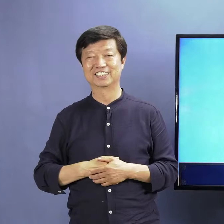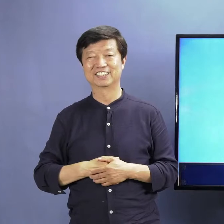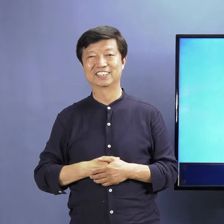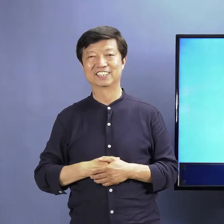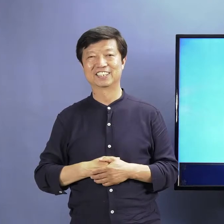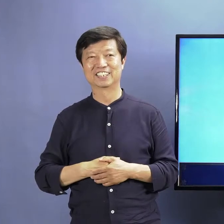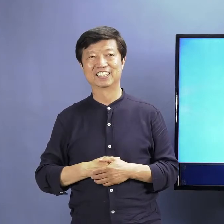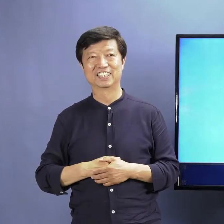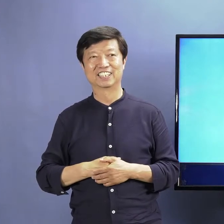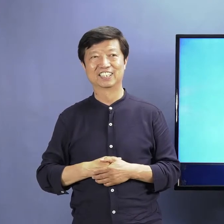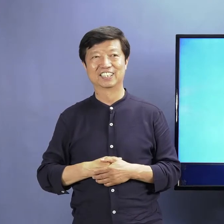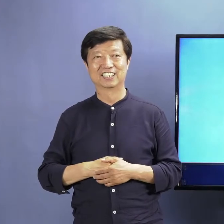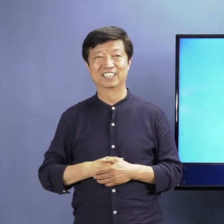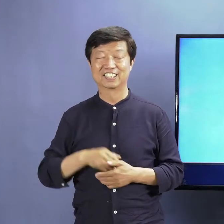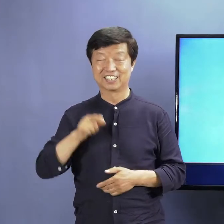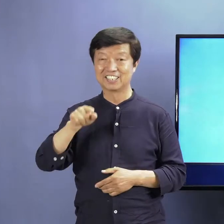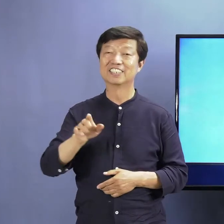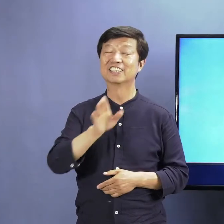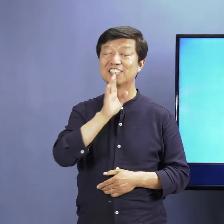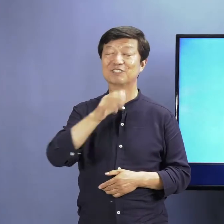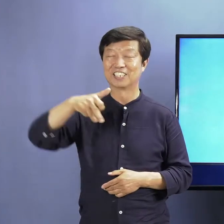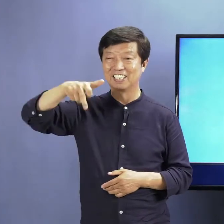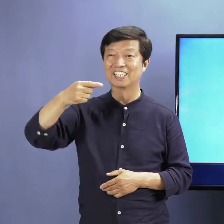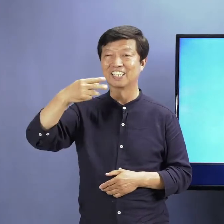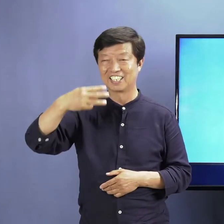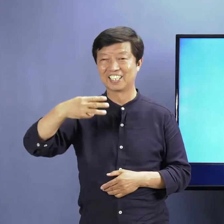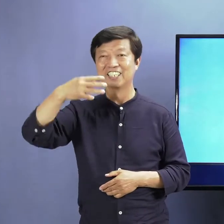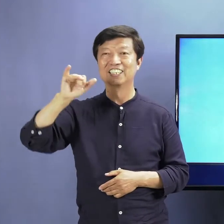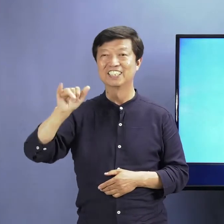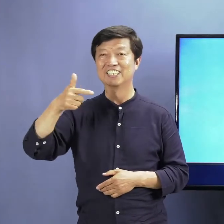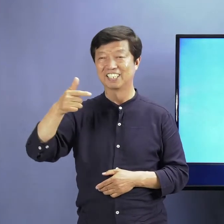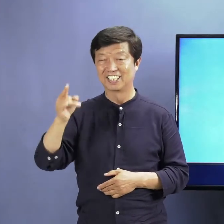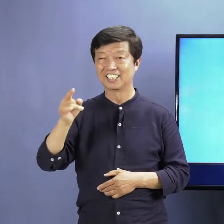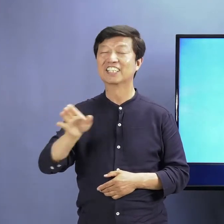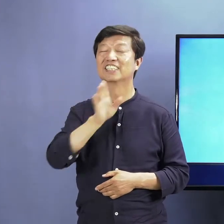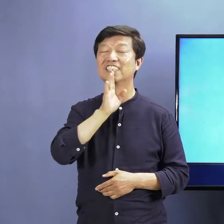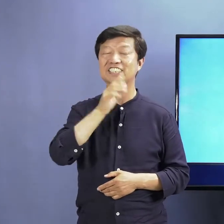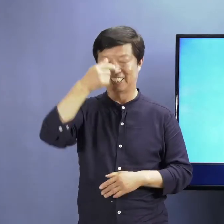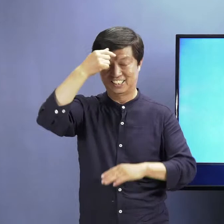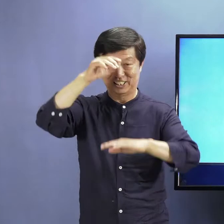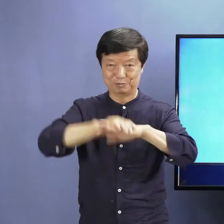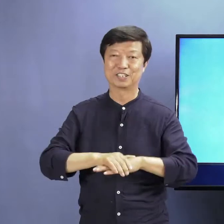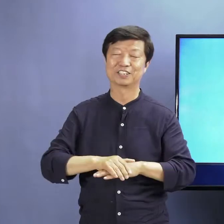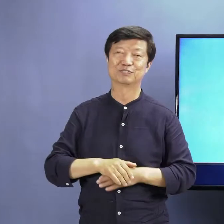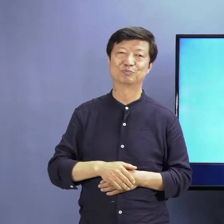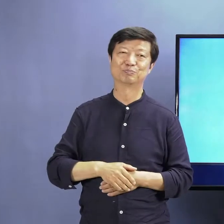클리네가 그게 클리네. 그런 예배입니다.